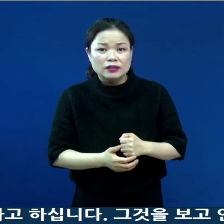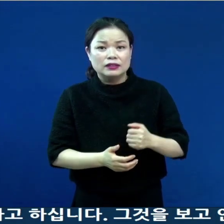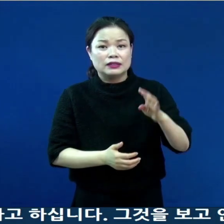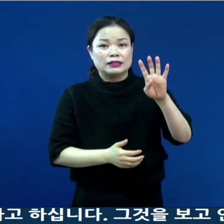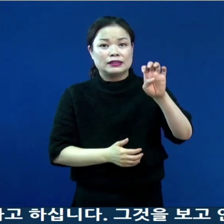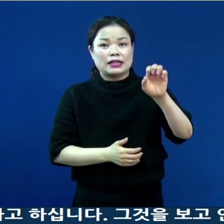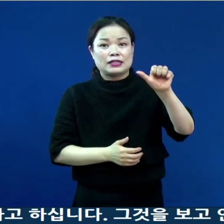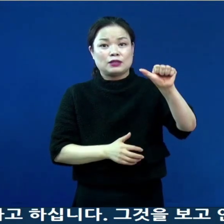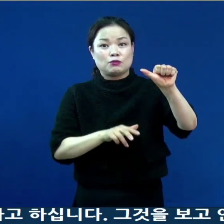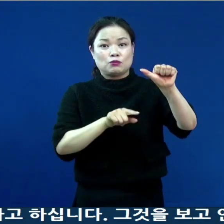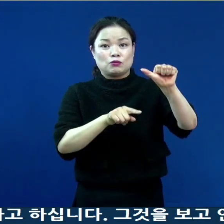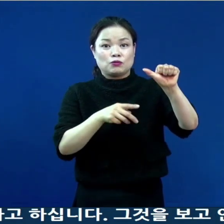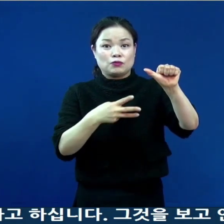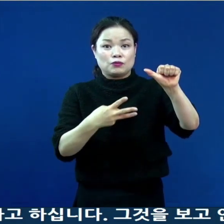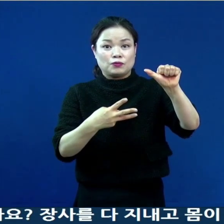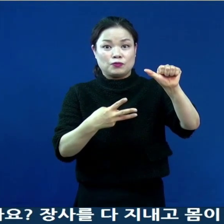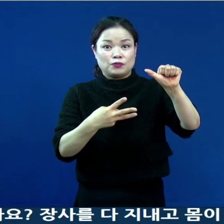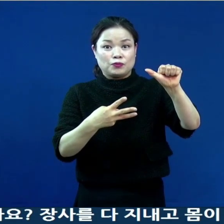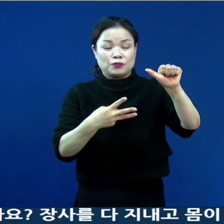보셨죠?